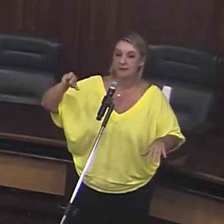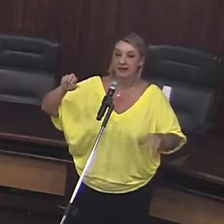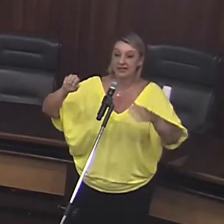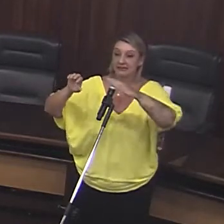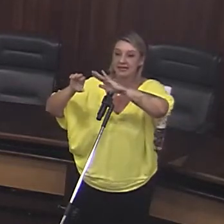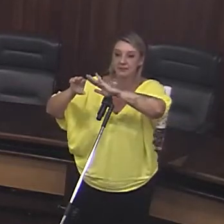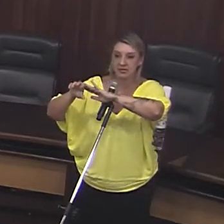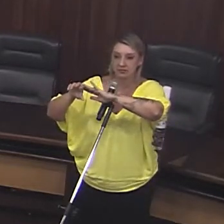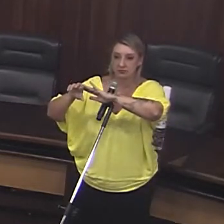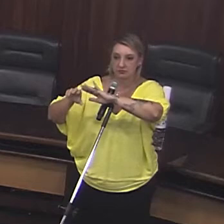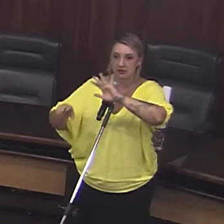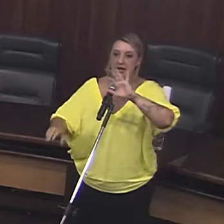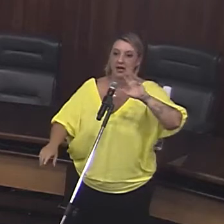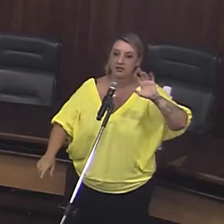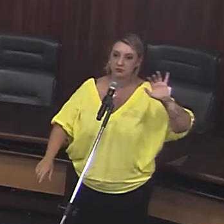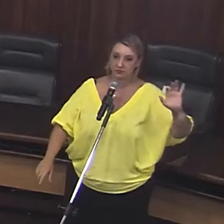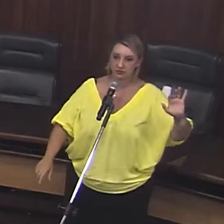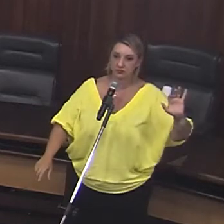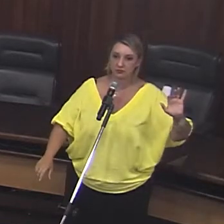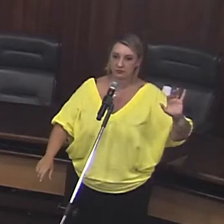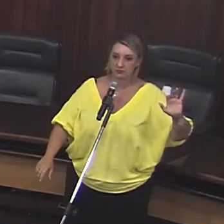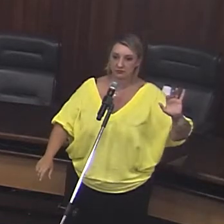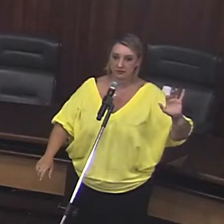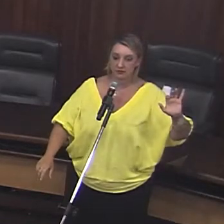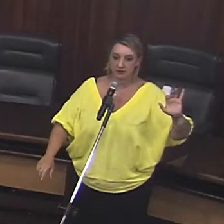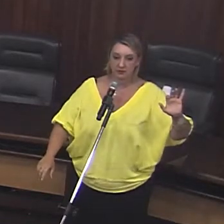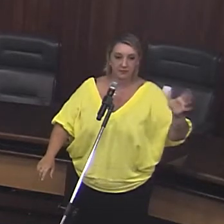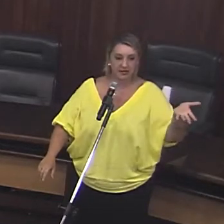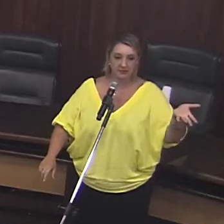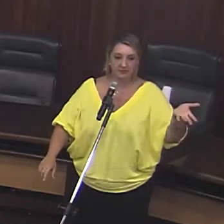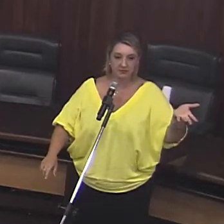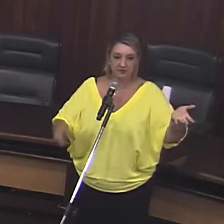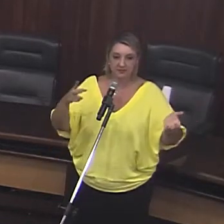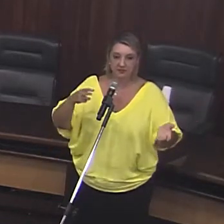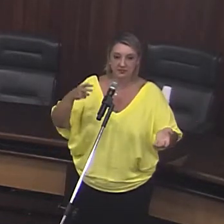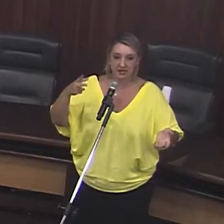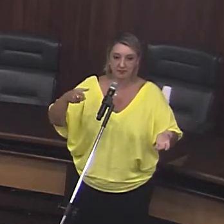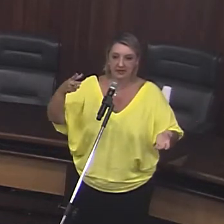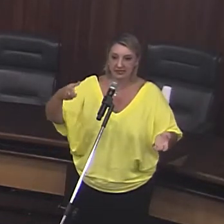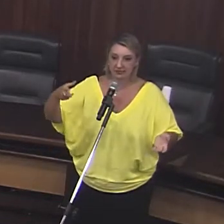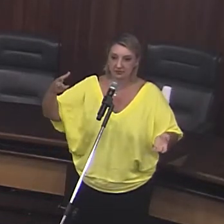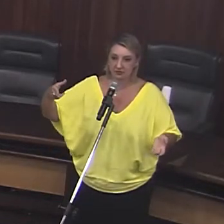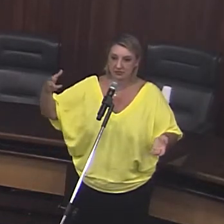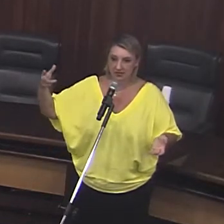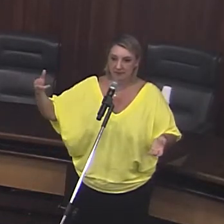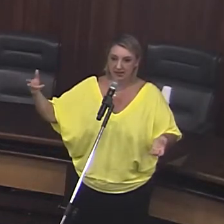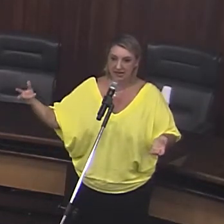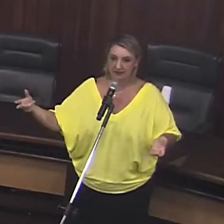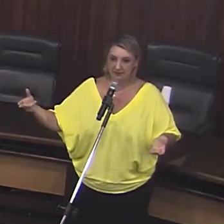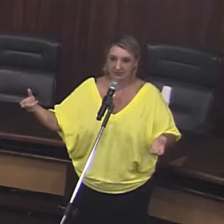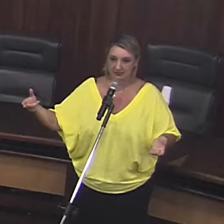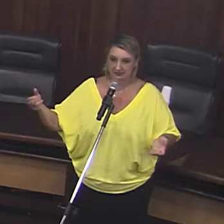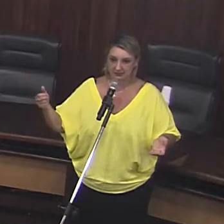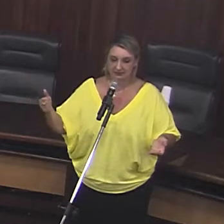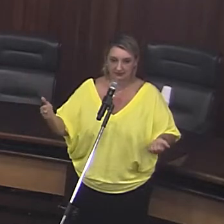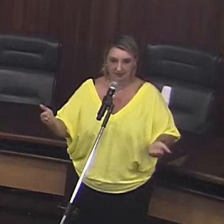Maria. Termino. Aí eu continuo. Porque é a mesma coisa que você ir picando a palavra. Tá